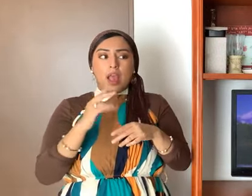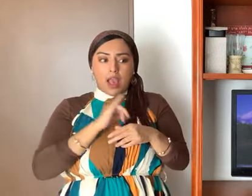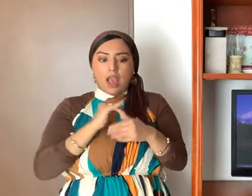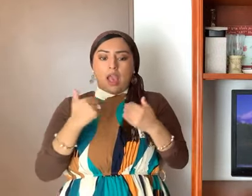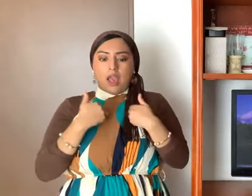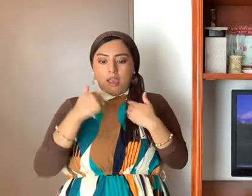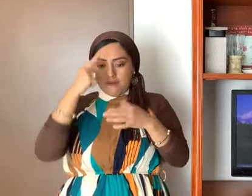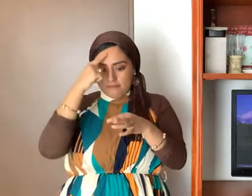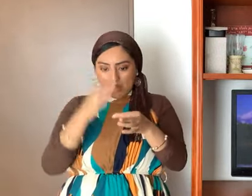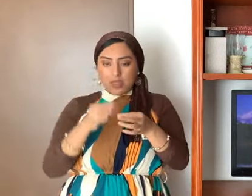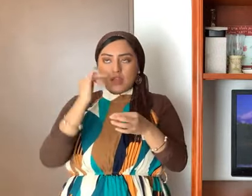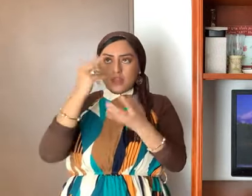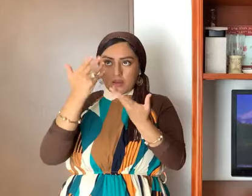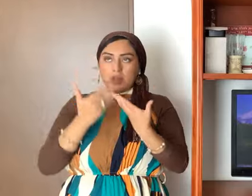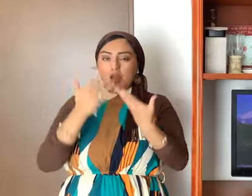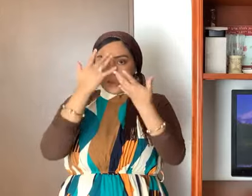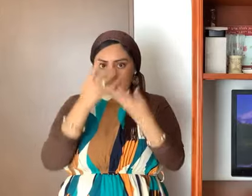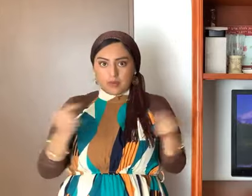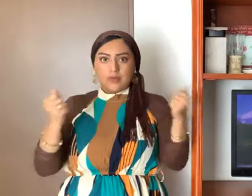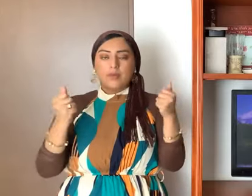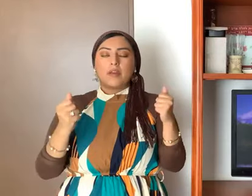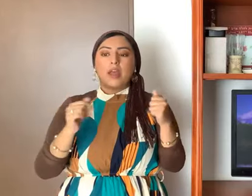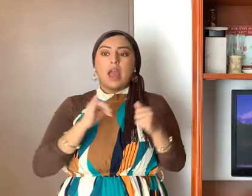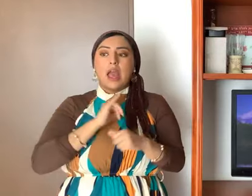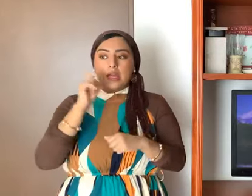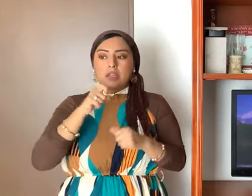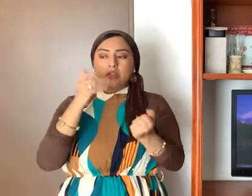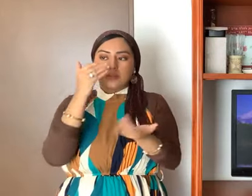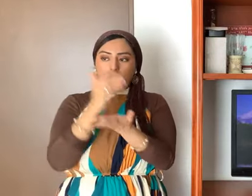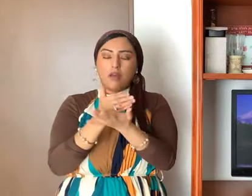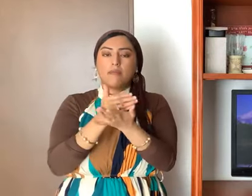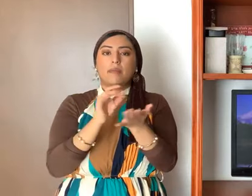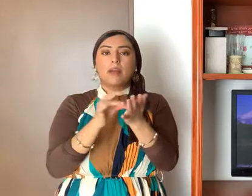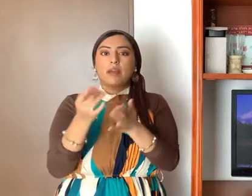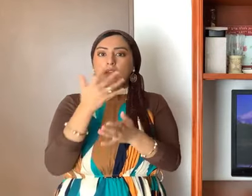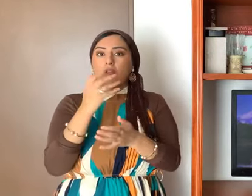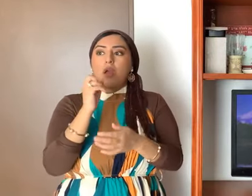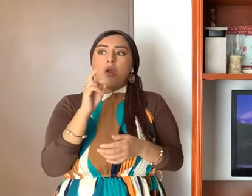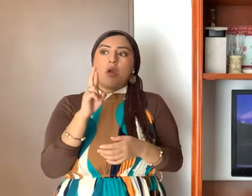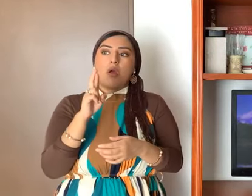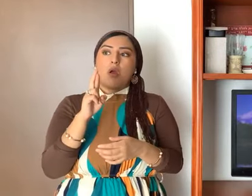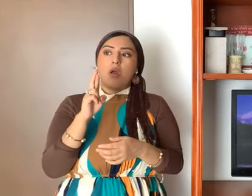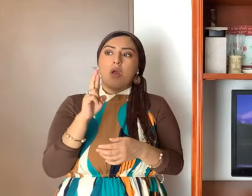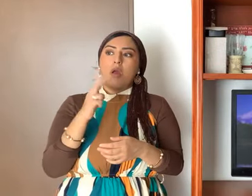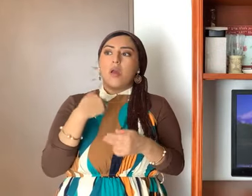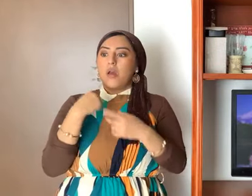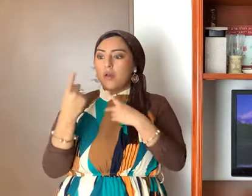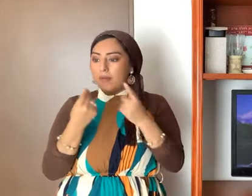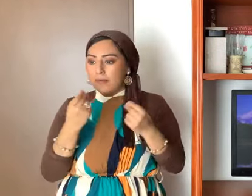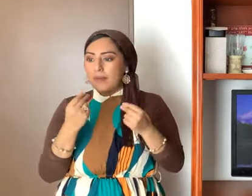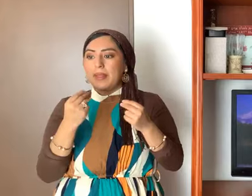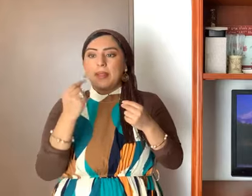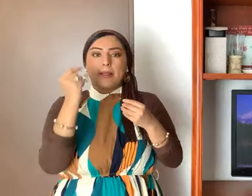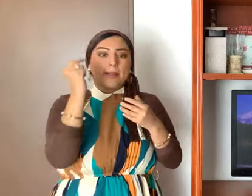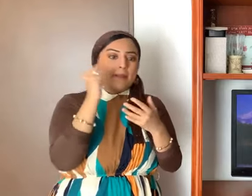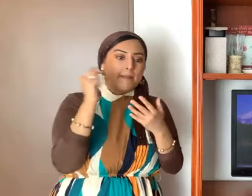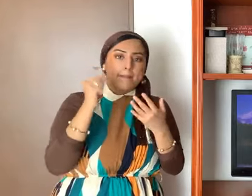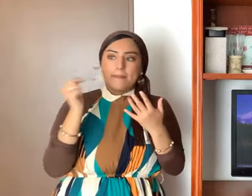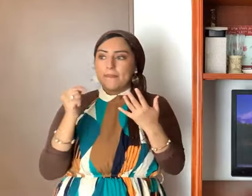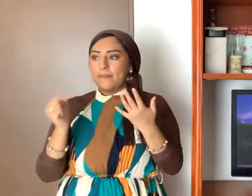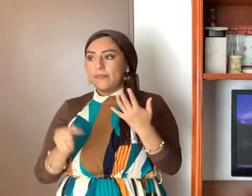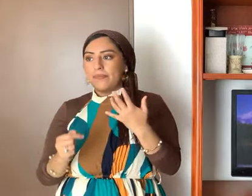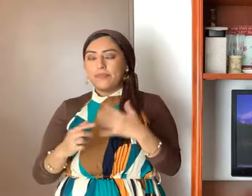que el Eterno me va a sanar, entonces tengo que dejar de tomarme la medicina, o tengo que hacer esto, o tengo que hacer...